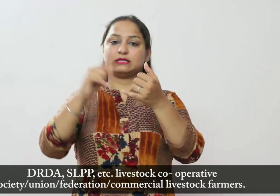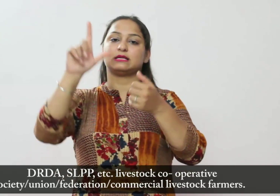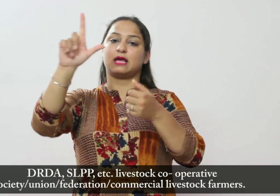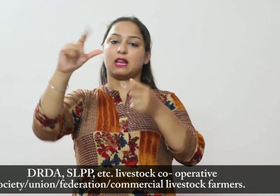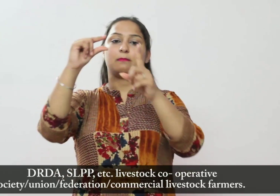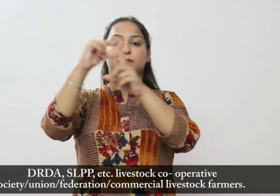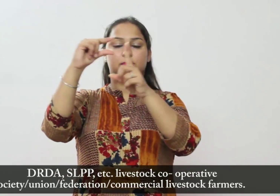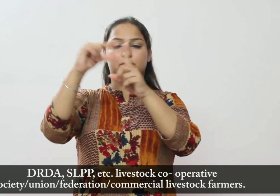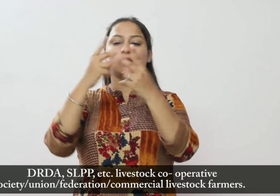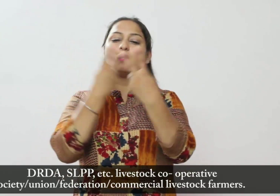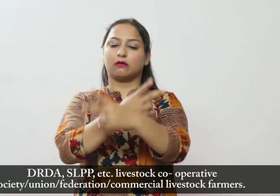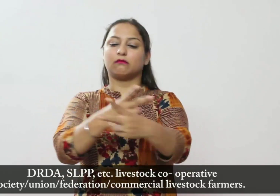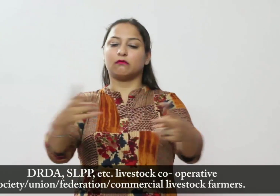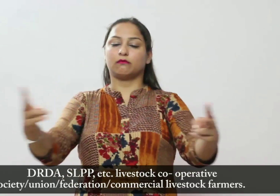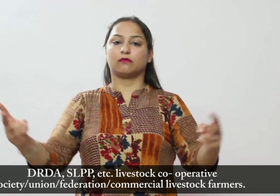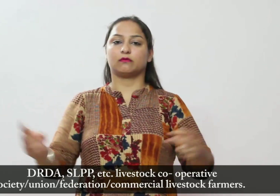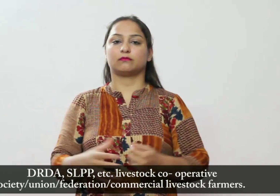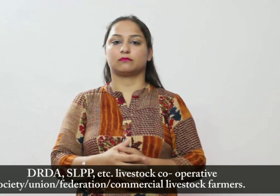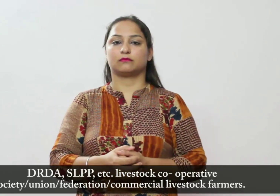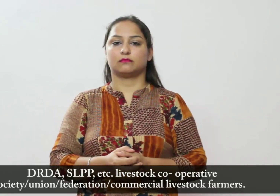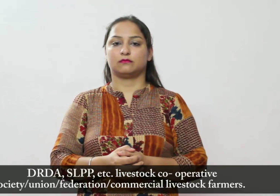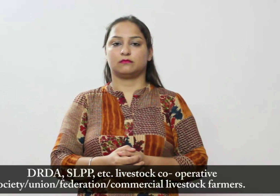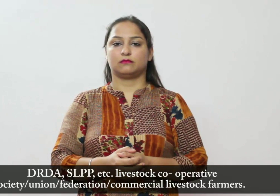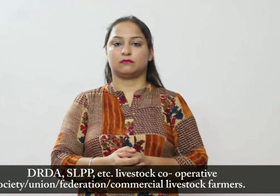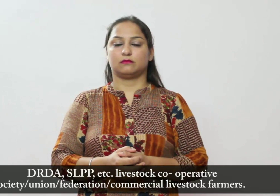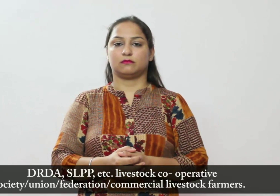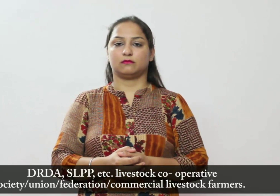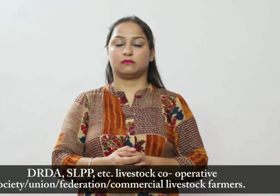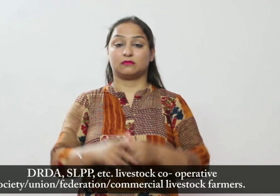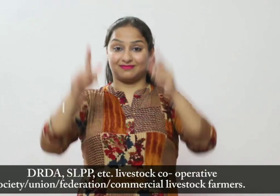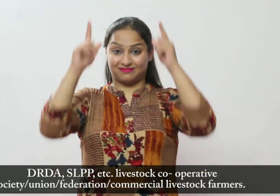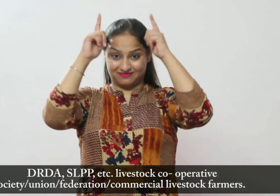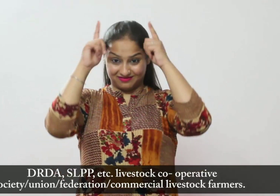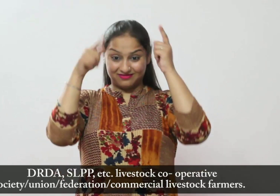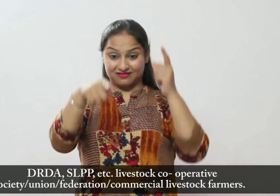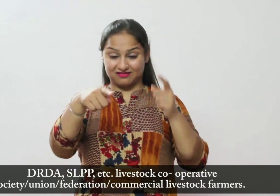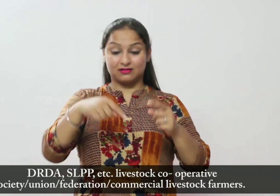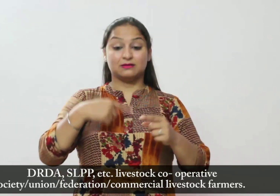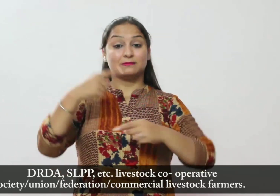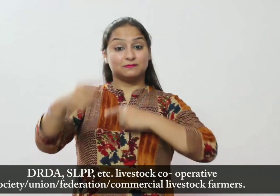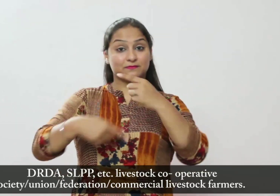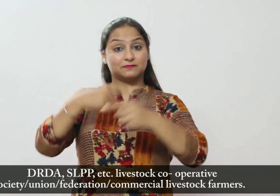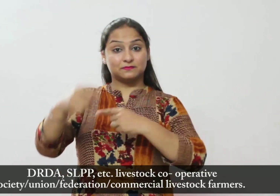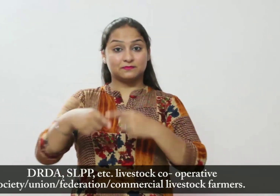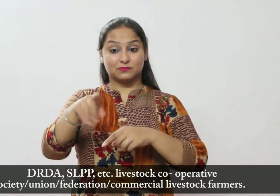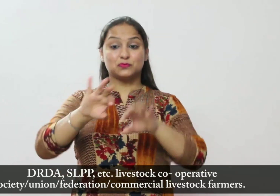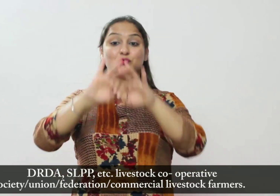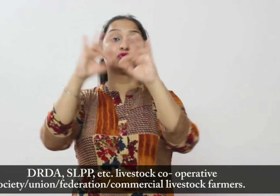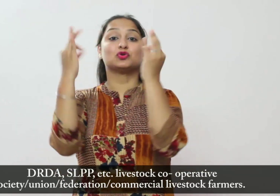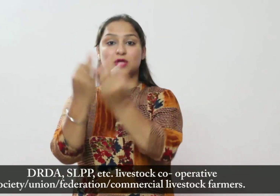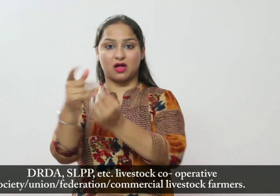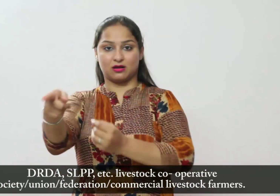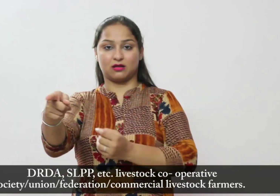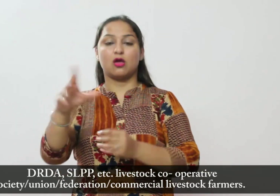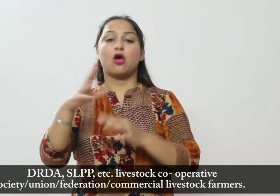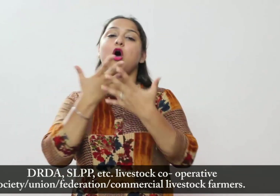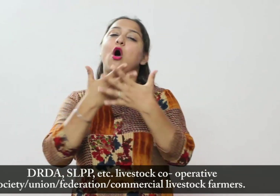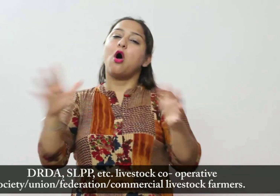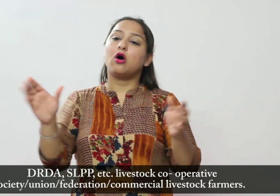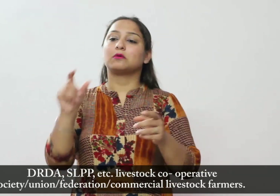DRDA, SLPP आदि पशुधन सहकारी समिति, संघ, महासंघ, वाणिज्यिक पशुधन